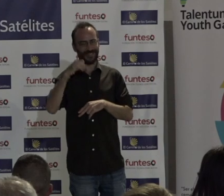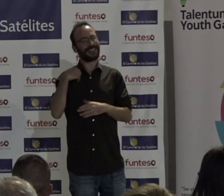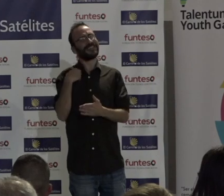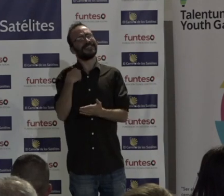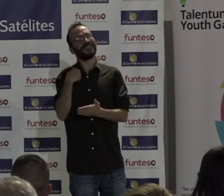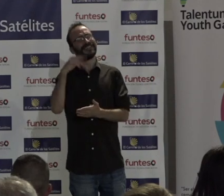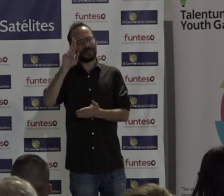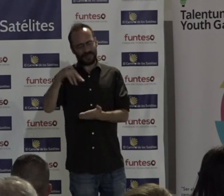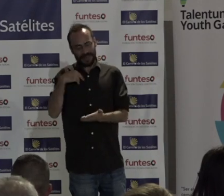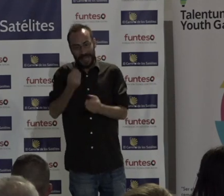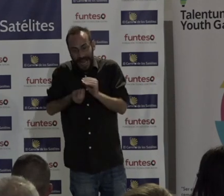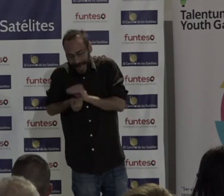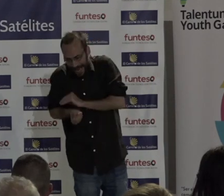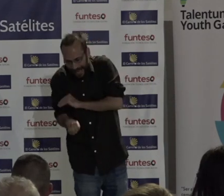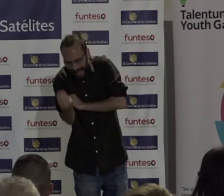fui concebido en el camino.